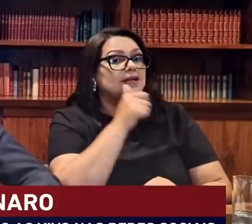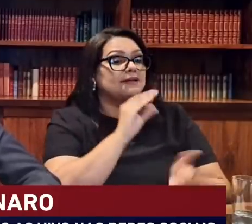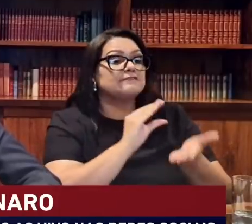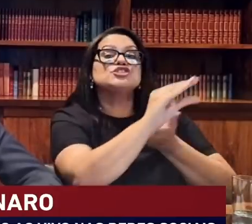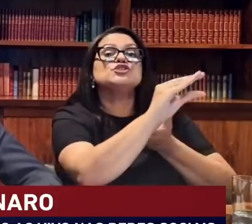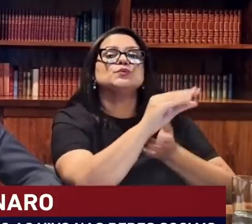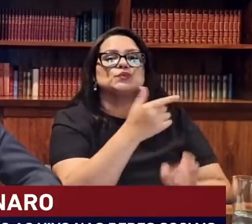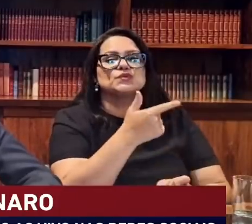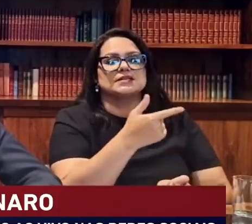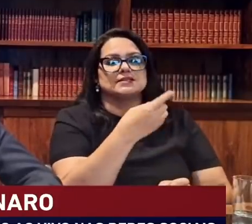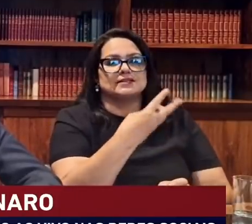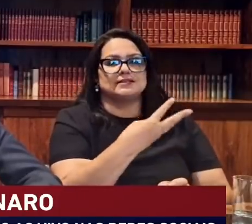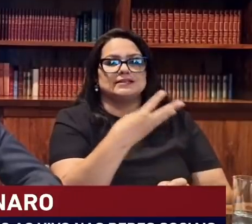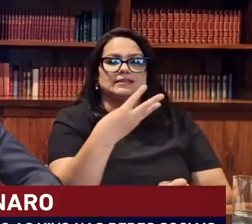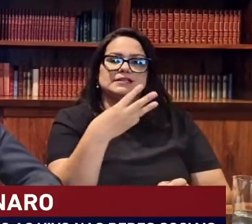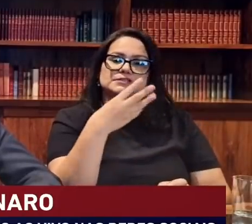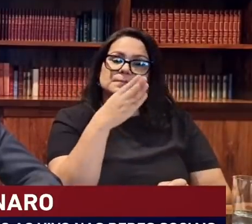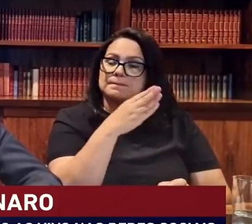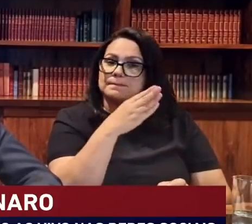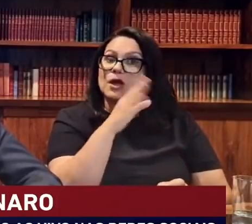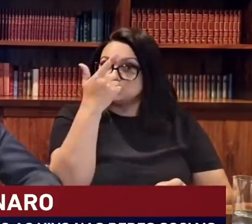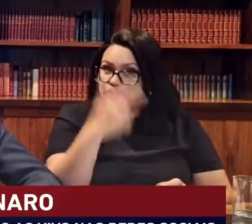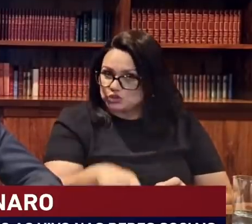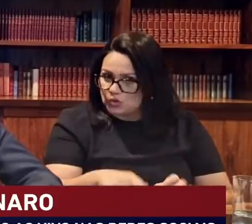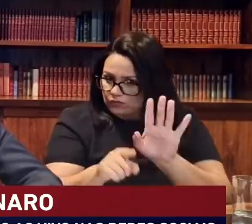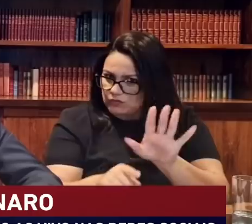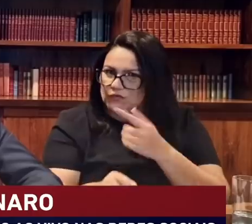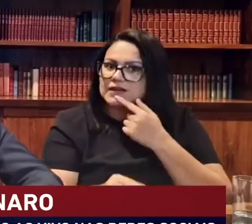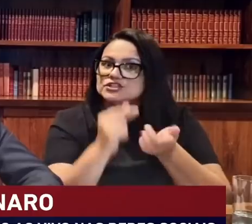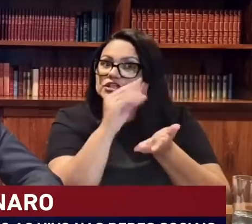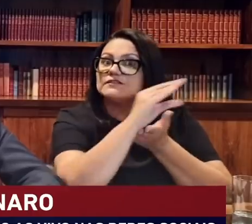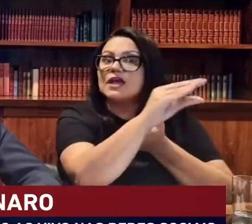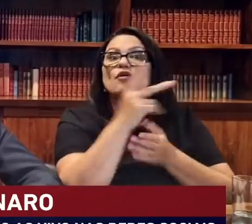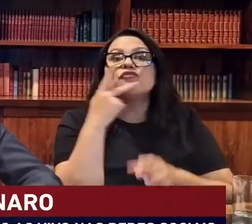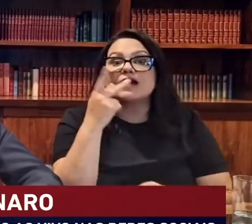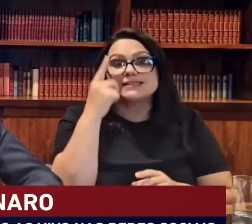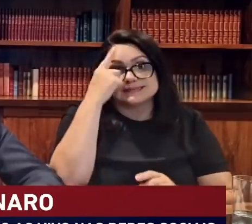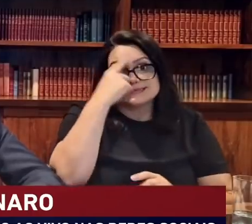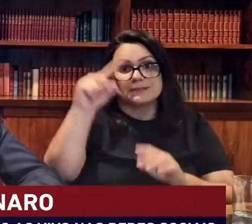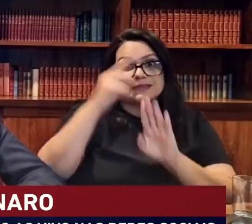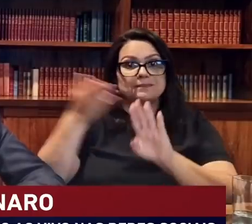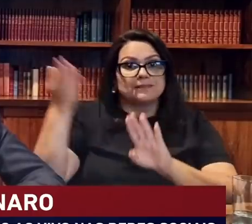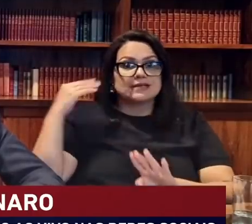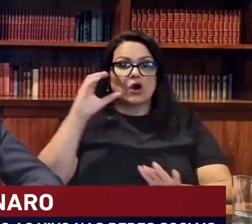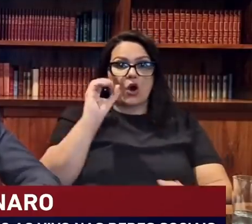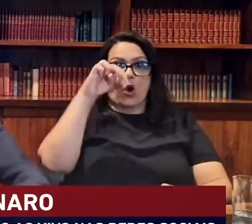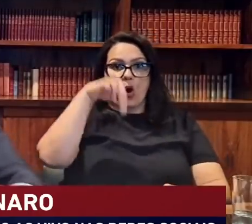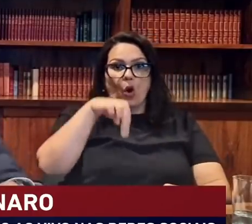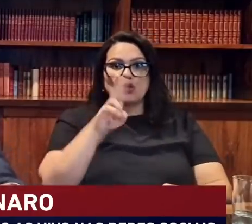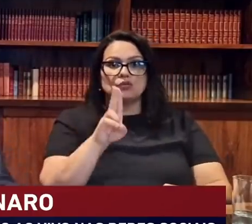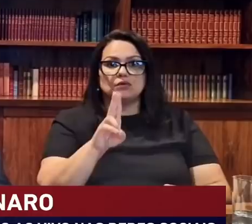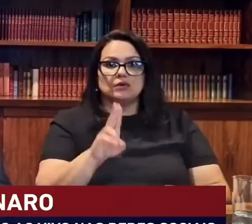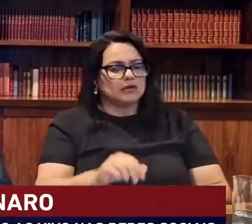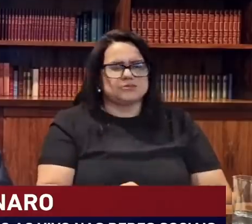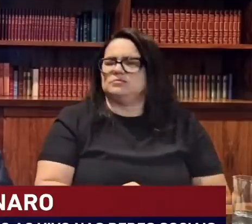bilhões de reais. Deixa eu repetir, porque quando eu falei esse número, semana passada na ONU, eu vi uma